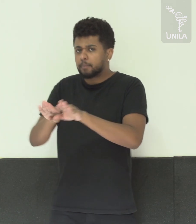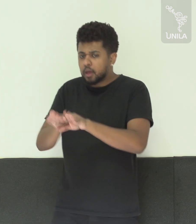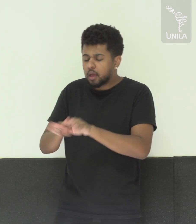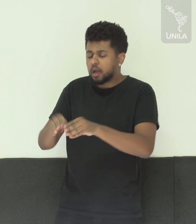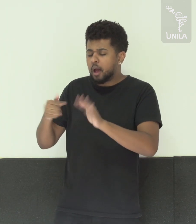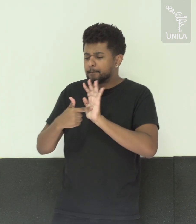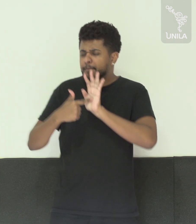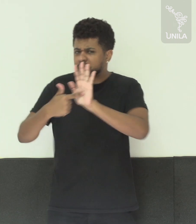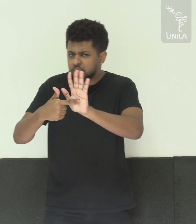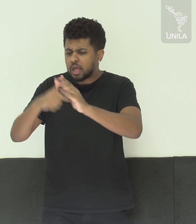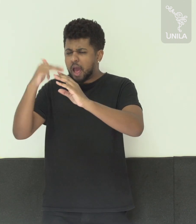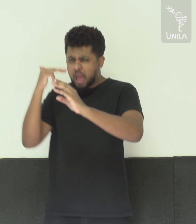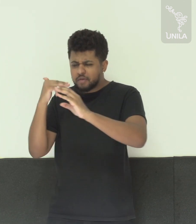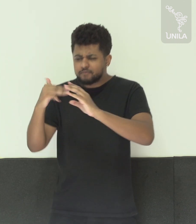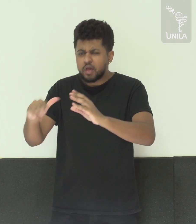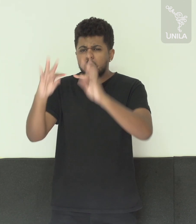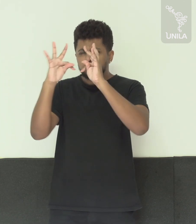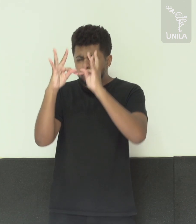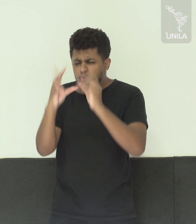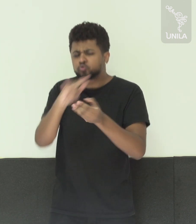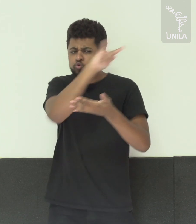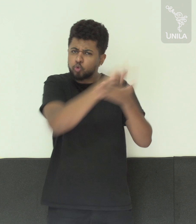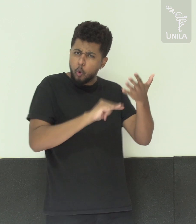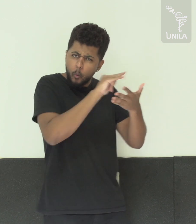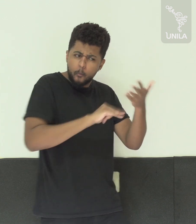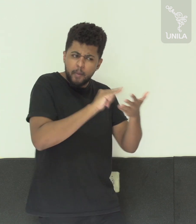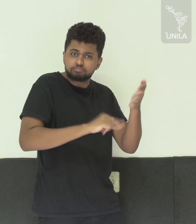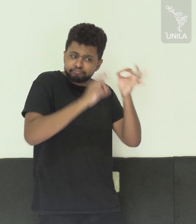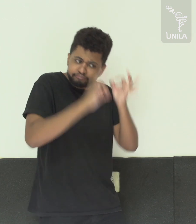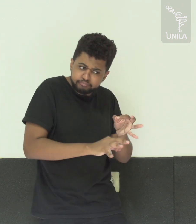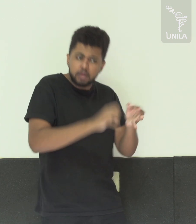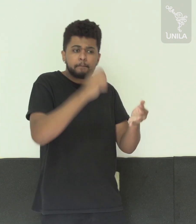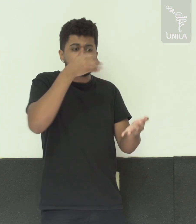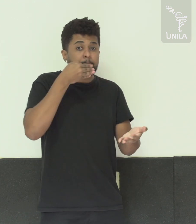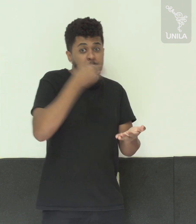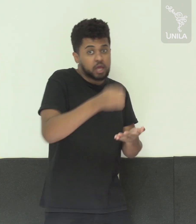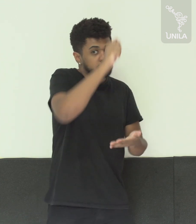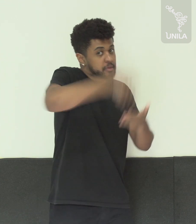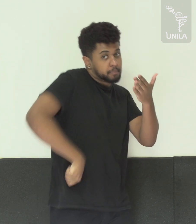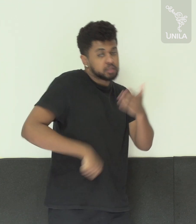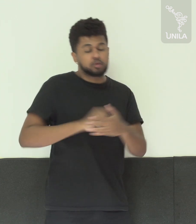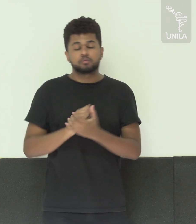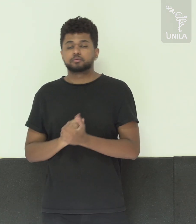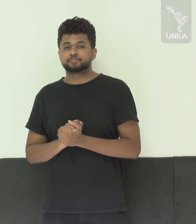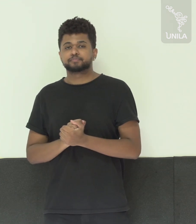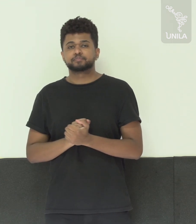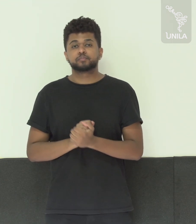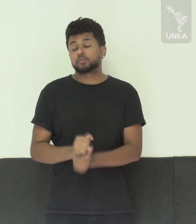enviar corretamente todos os documentos exigidos para a matrícula.